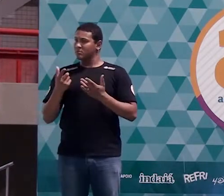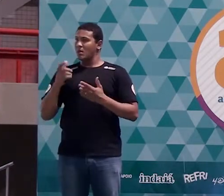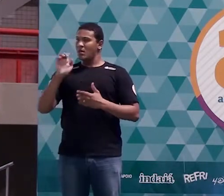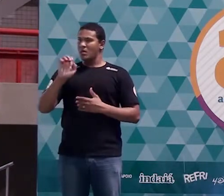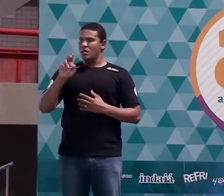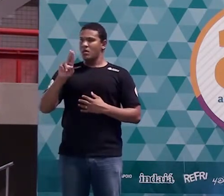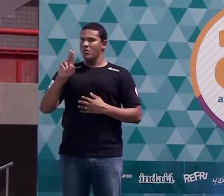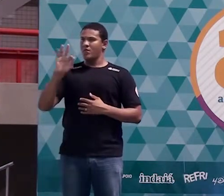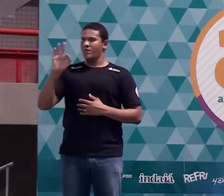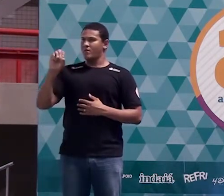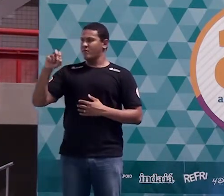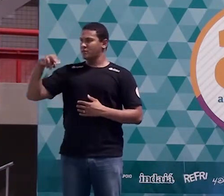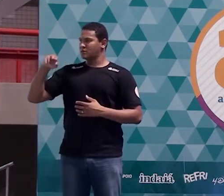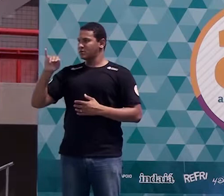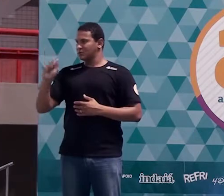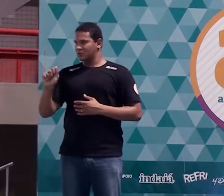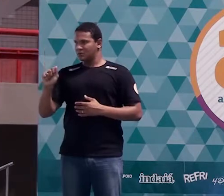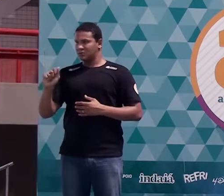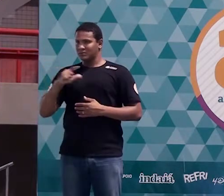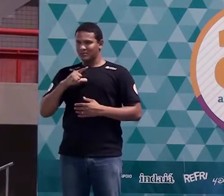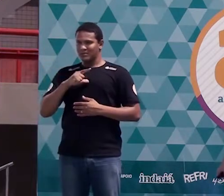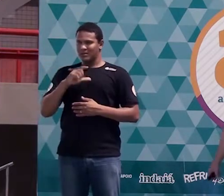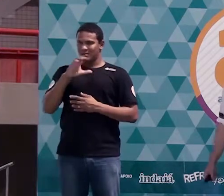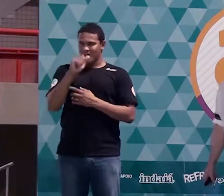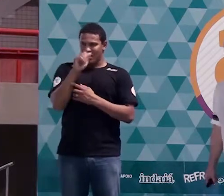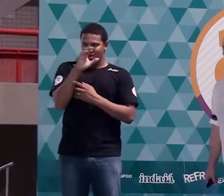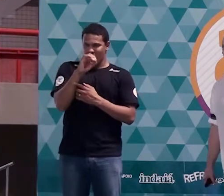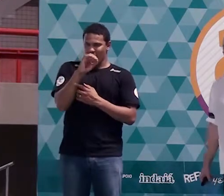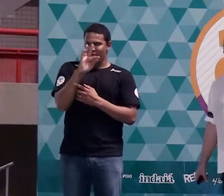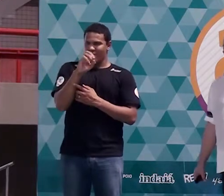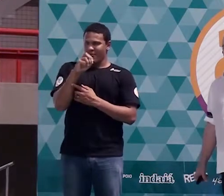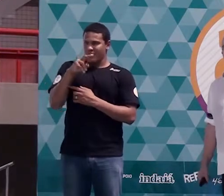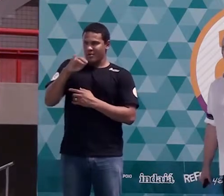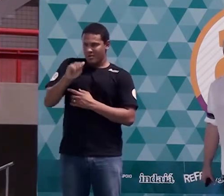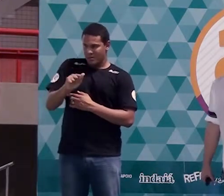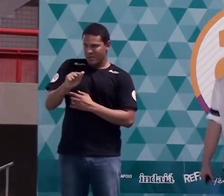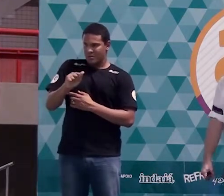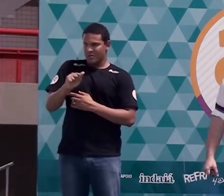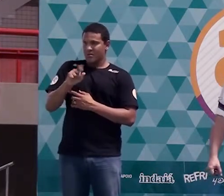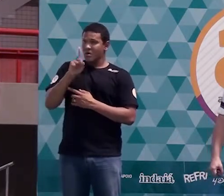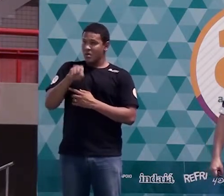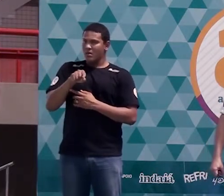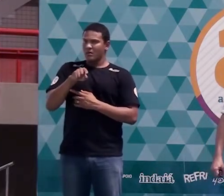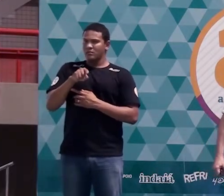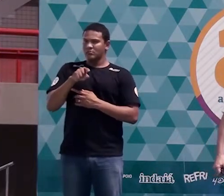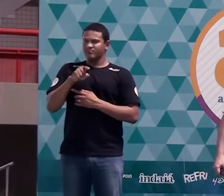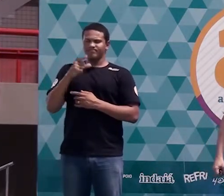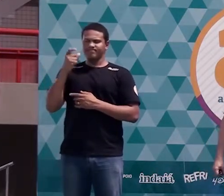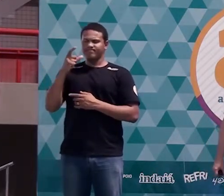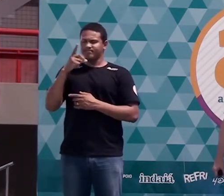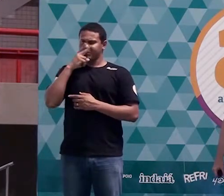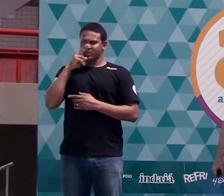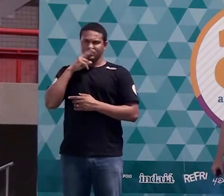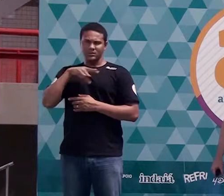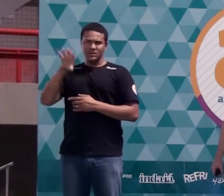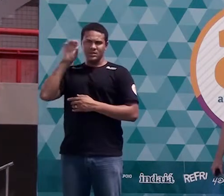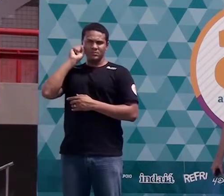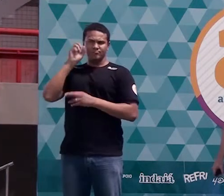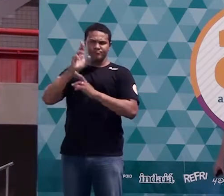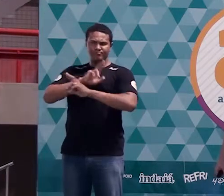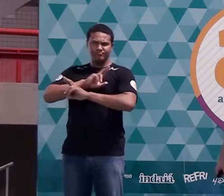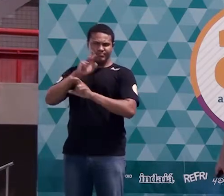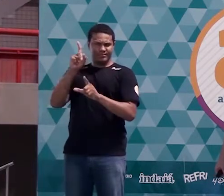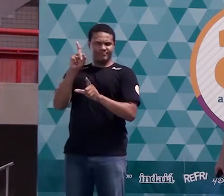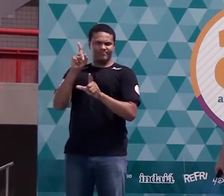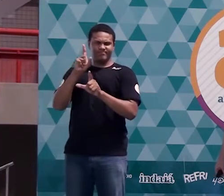Eufonia. Do mesmo jeito que a cacofonia é um som ruim, lembre